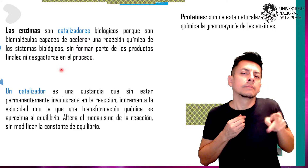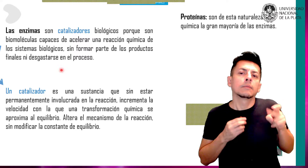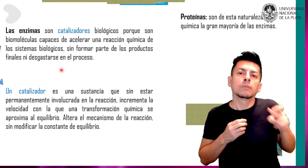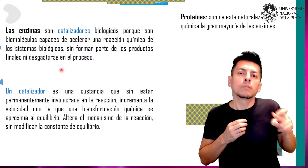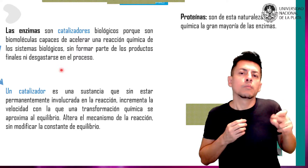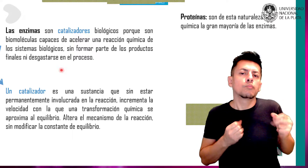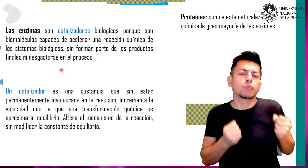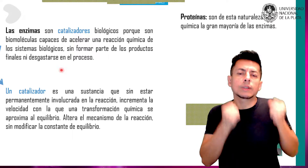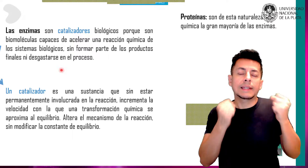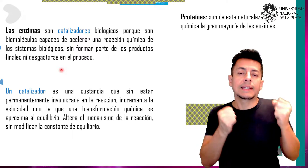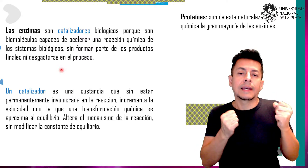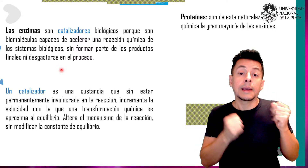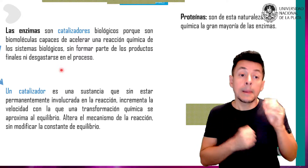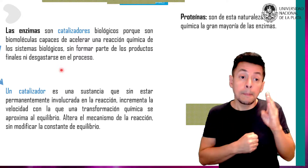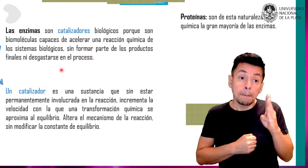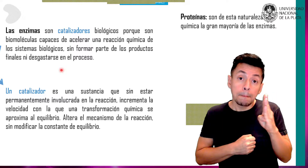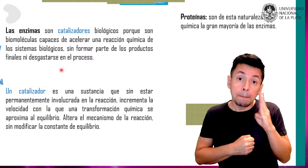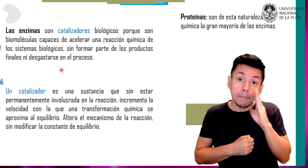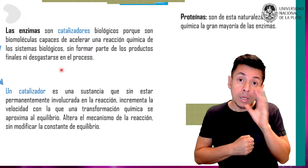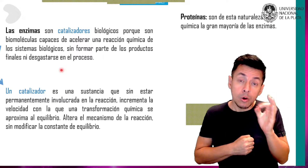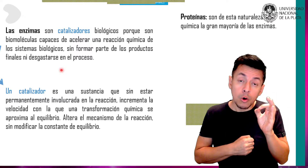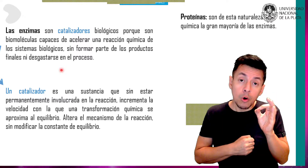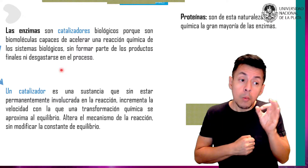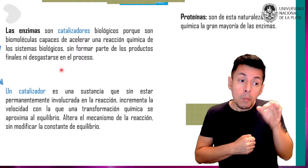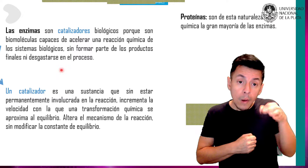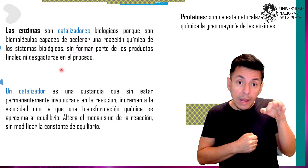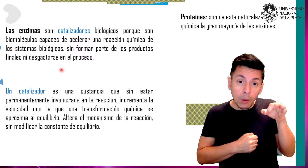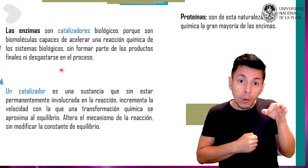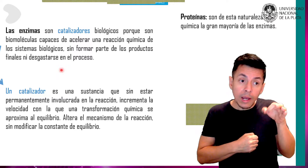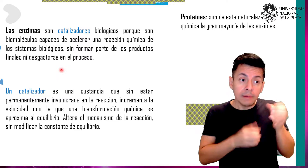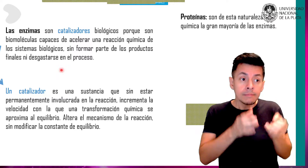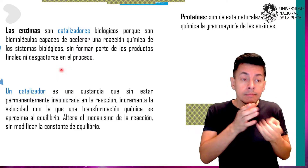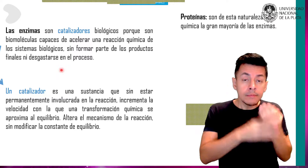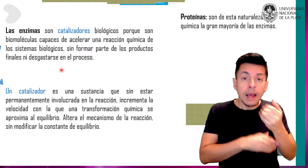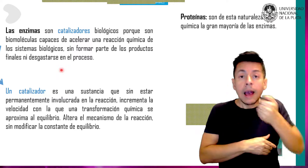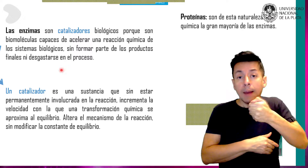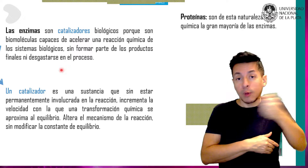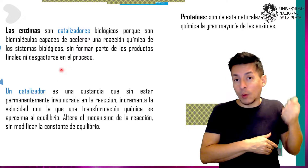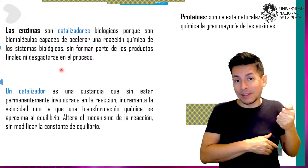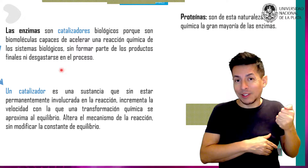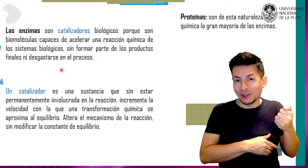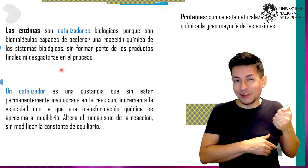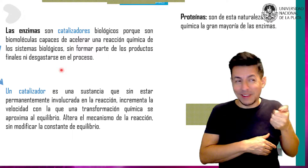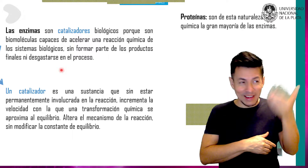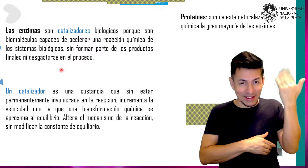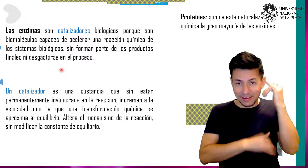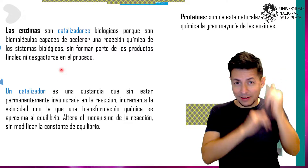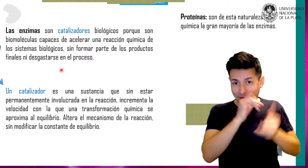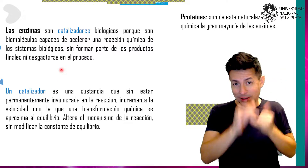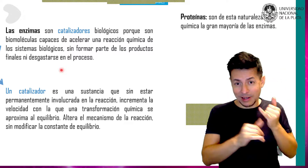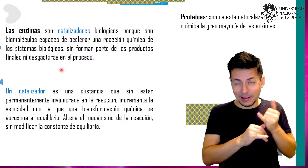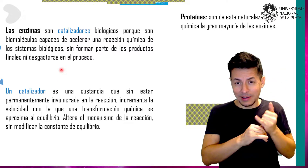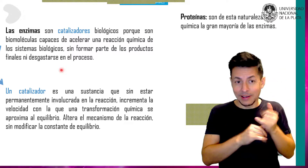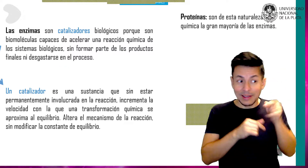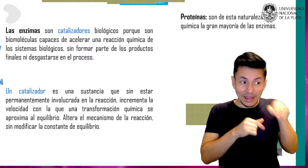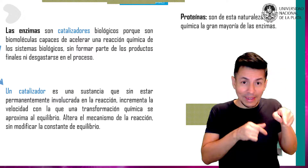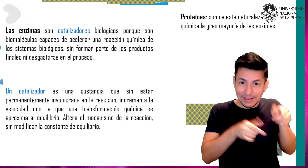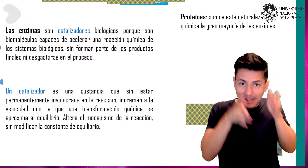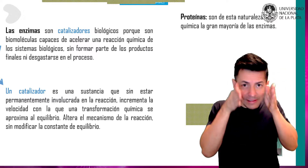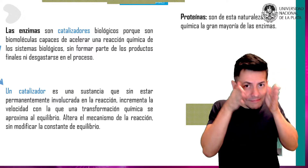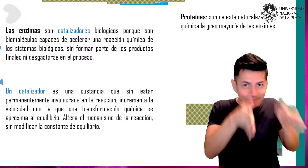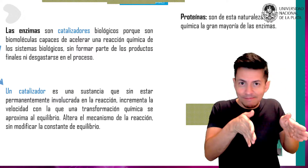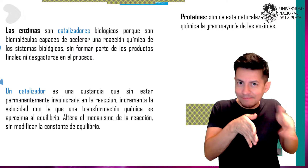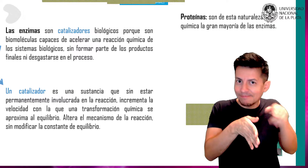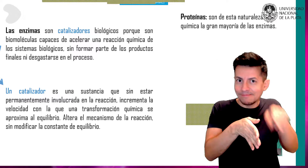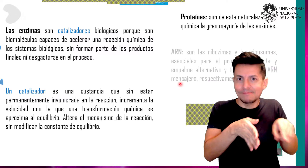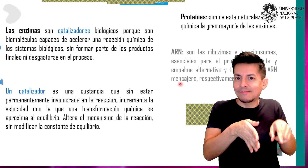biomoléculas formadas por aminoácidos, como vimos en la clase anterior. Pero es importante